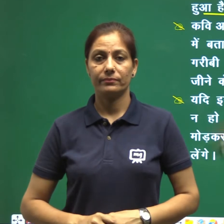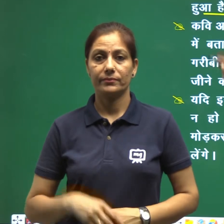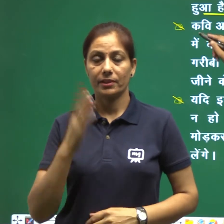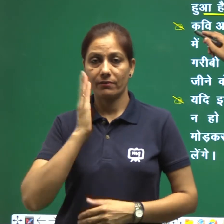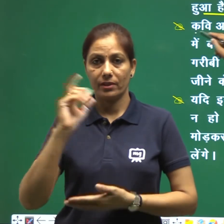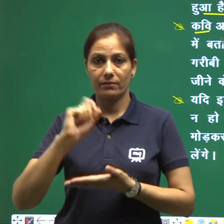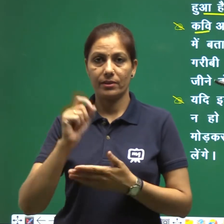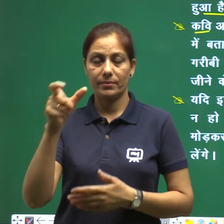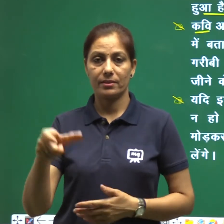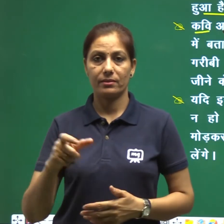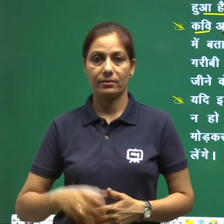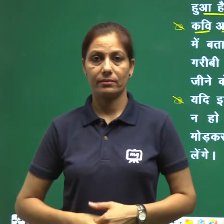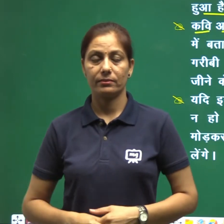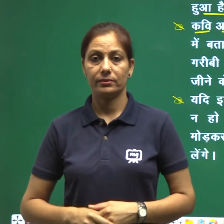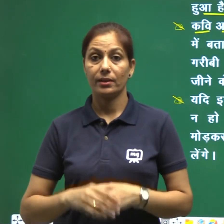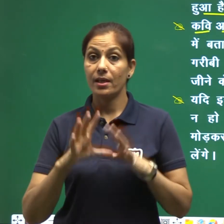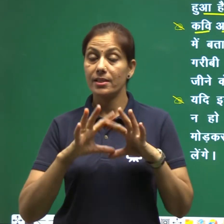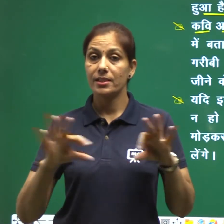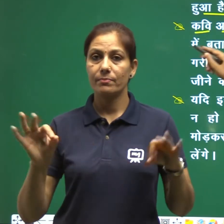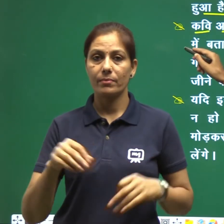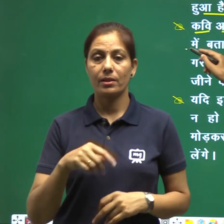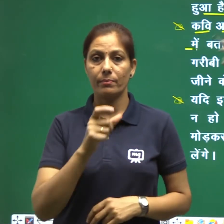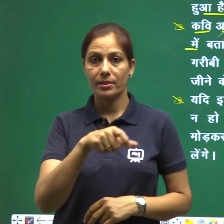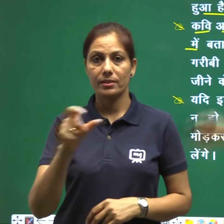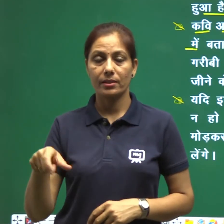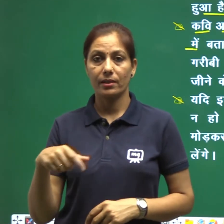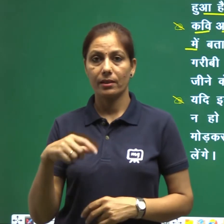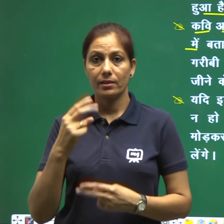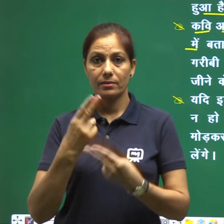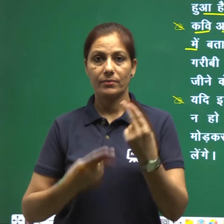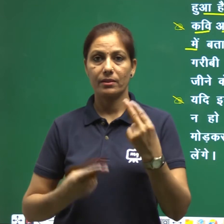कवि आम व्यक्ति के विषय में